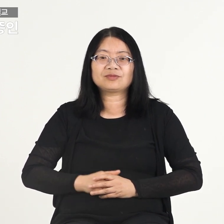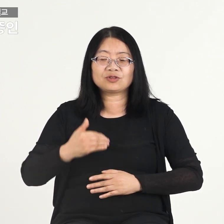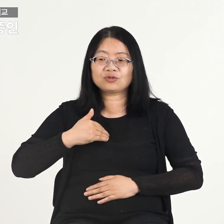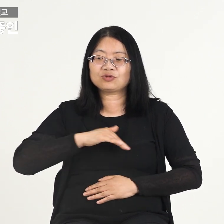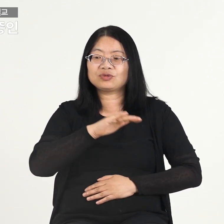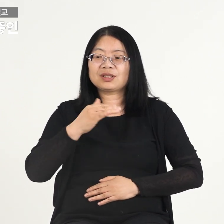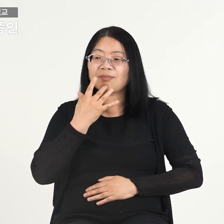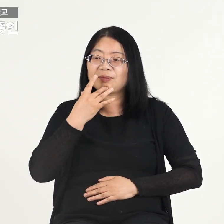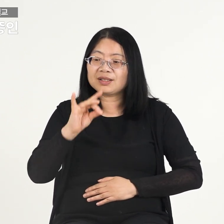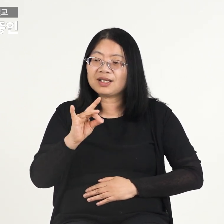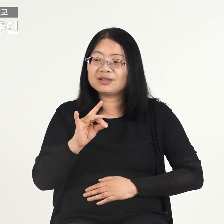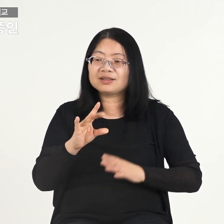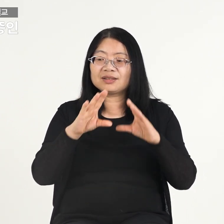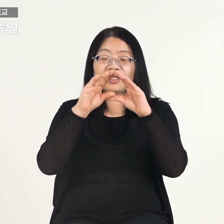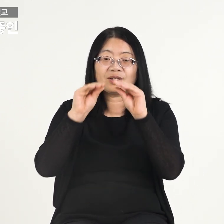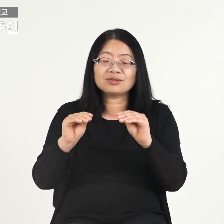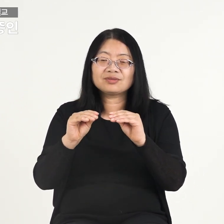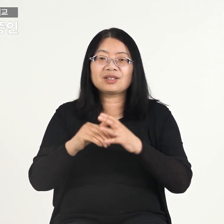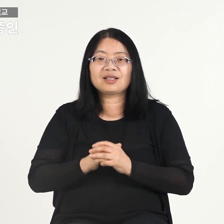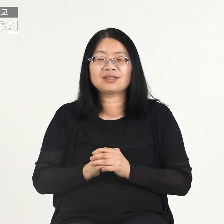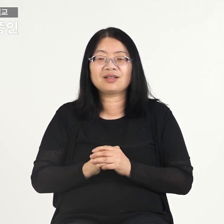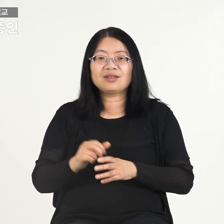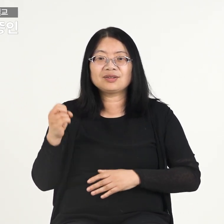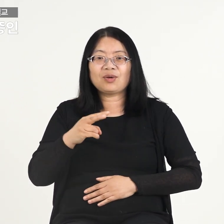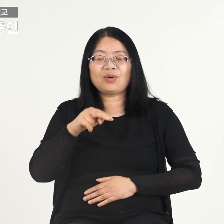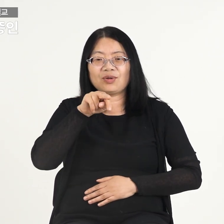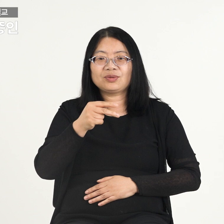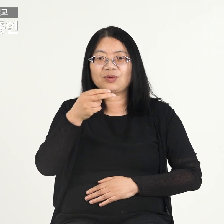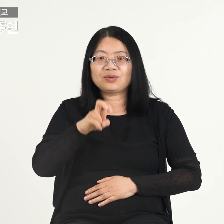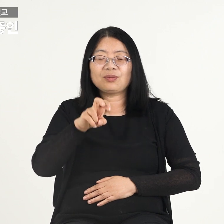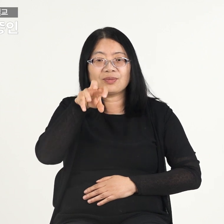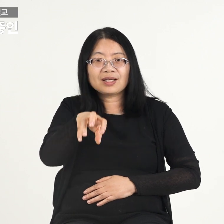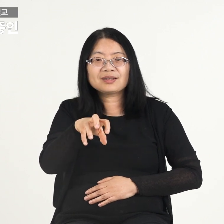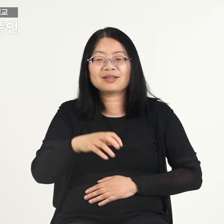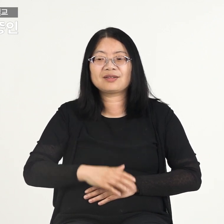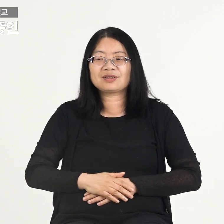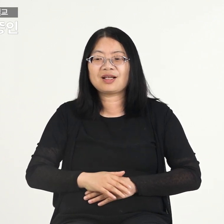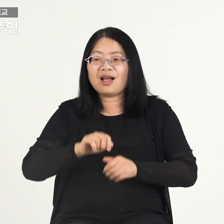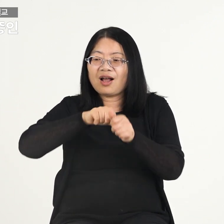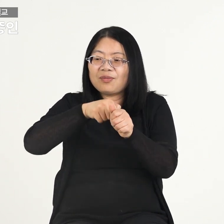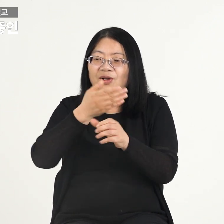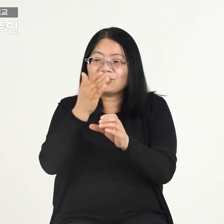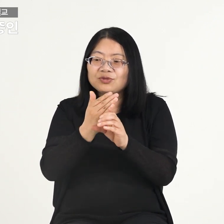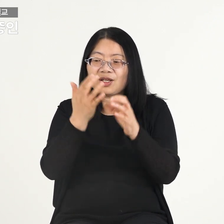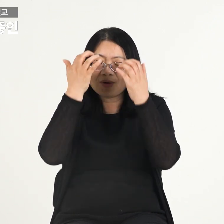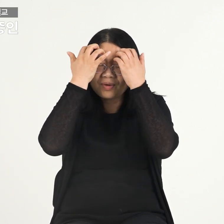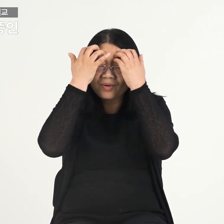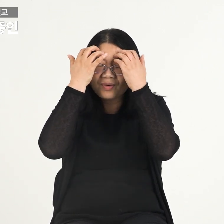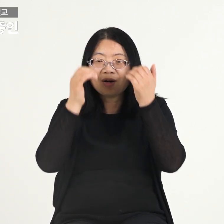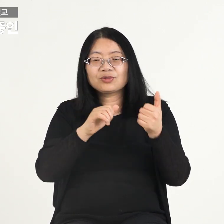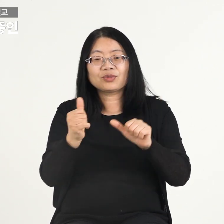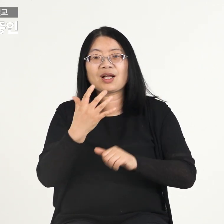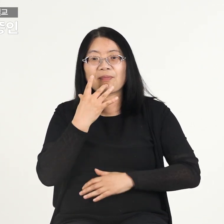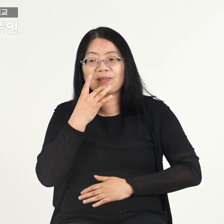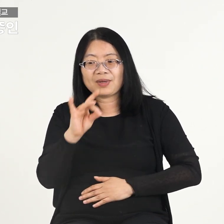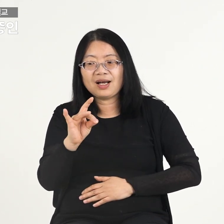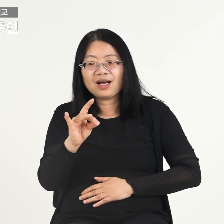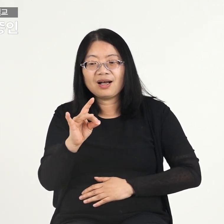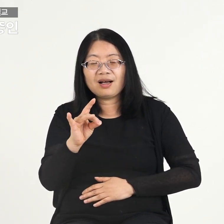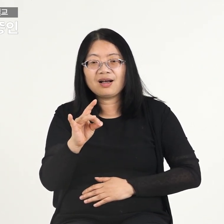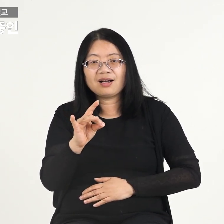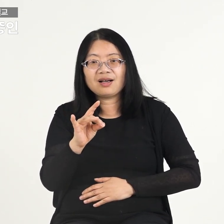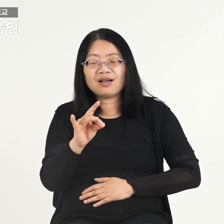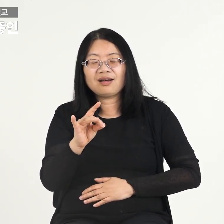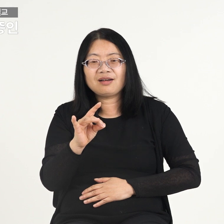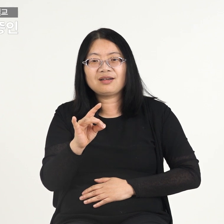우리는 마땅히 애굽에서 그리고 소돔에서 형벌 가운데 고통받고 죽어 마땅했을